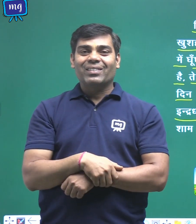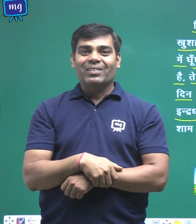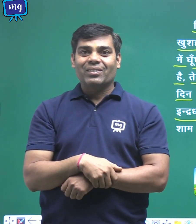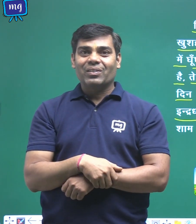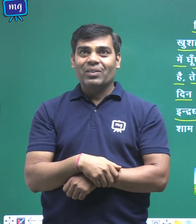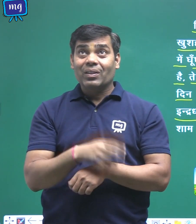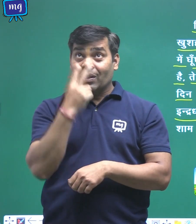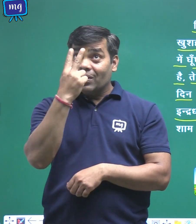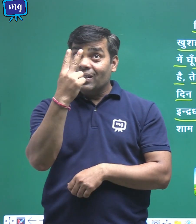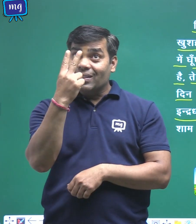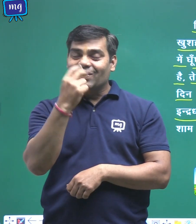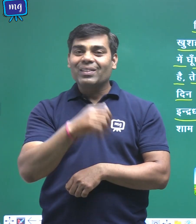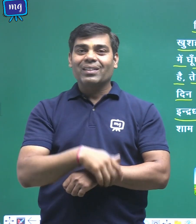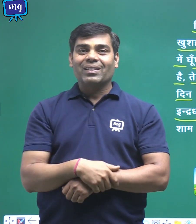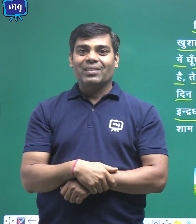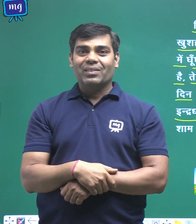दर्शन होते हैं।